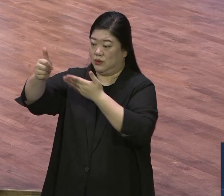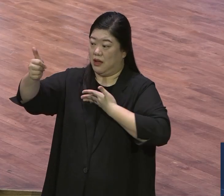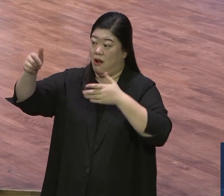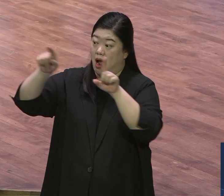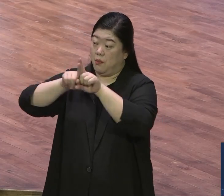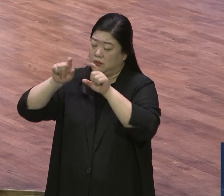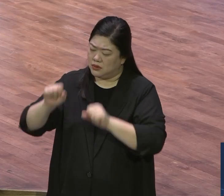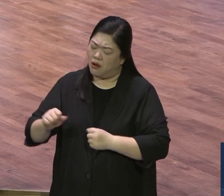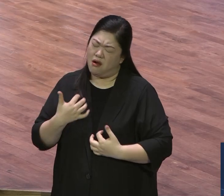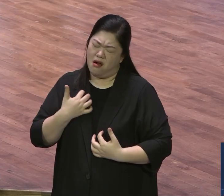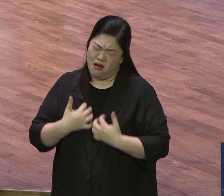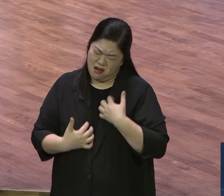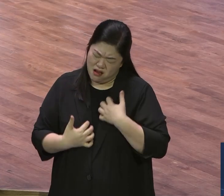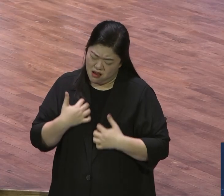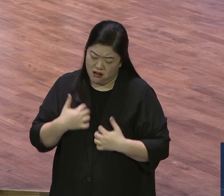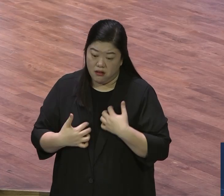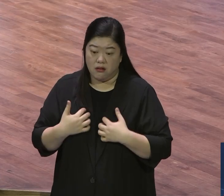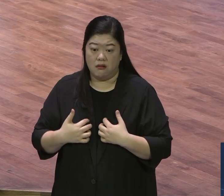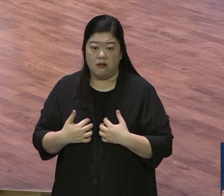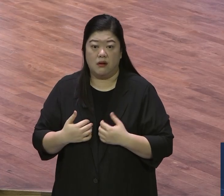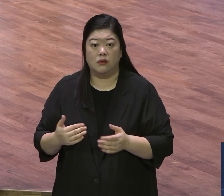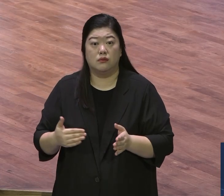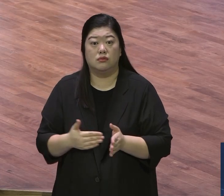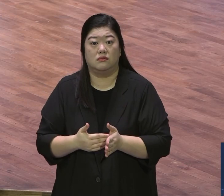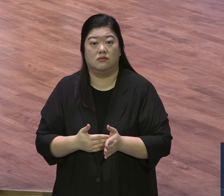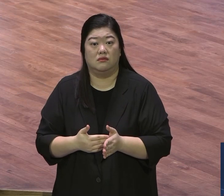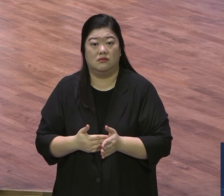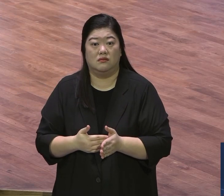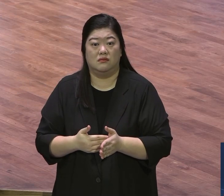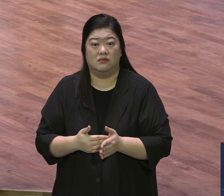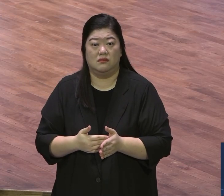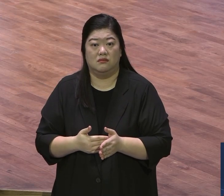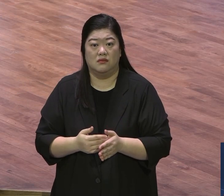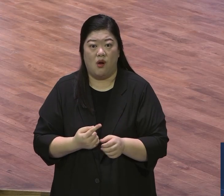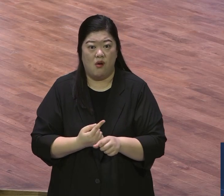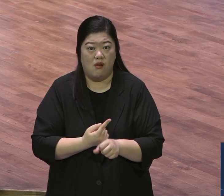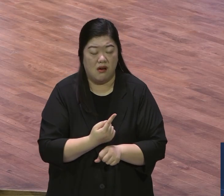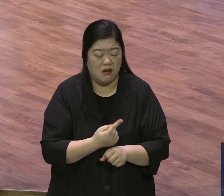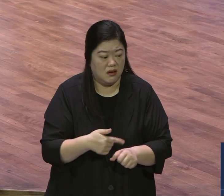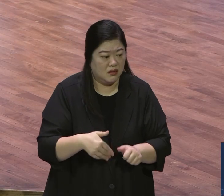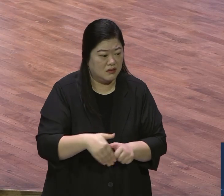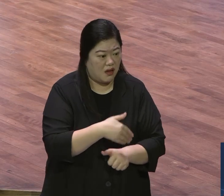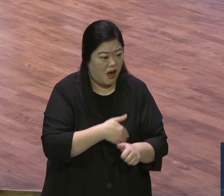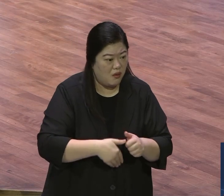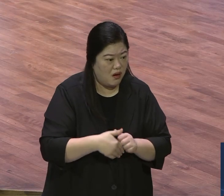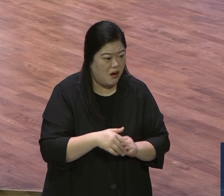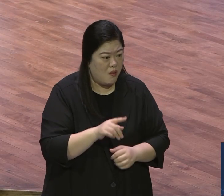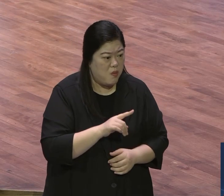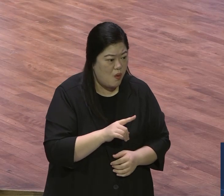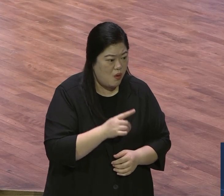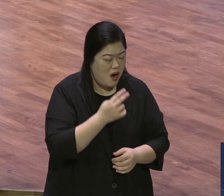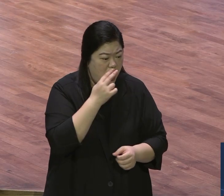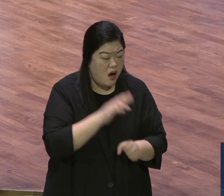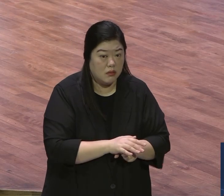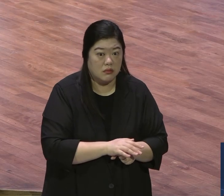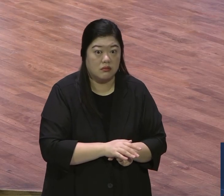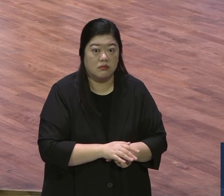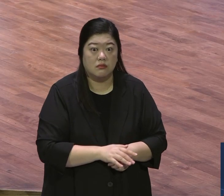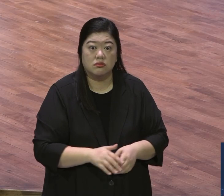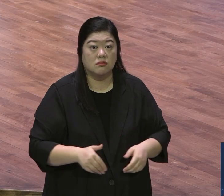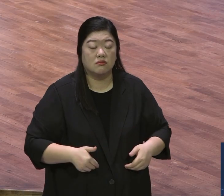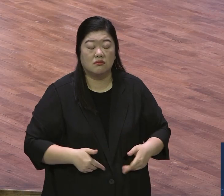누리며 사는 거예요. 상황 환경 상관없어. 노예 억울한인을 당해가지고 감옥